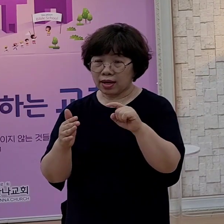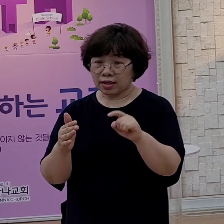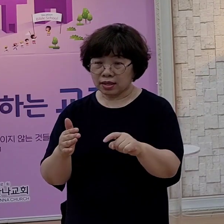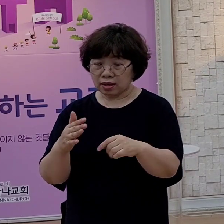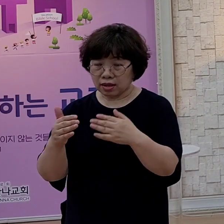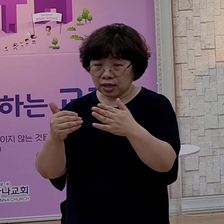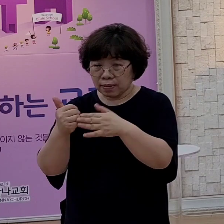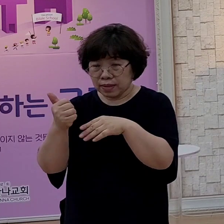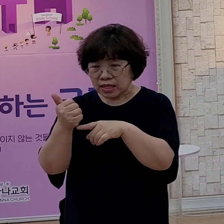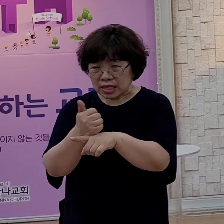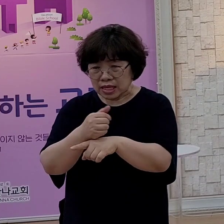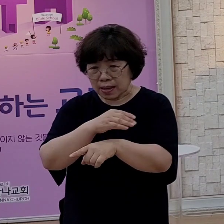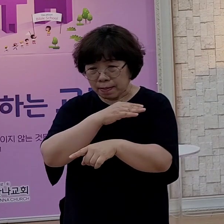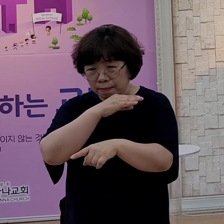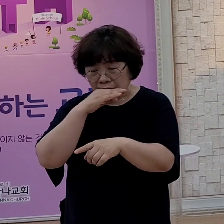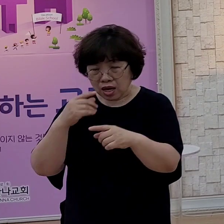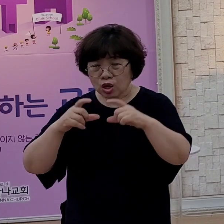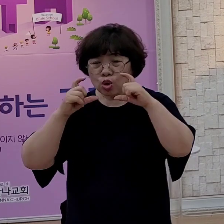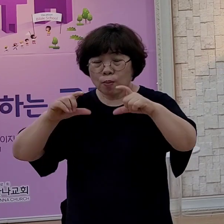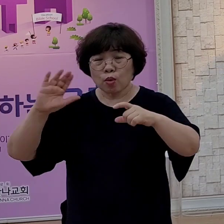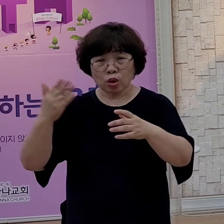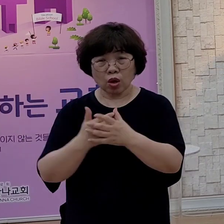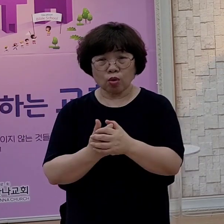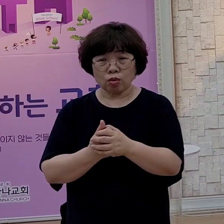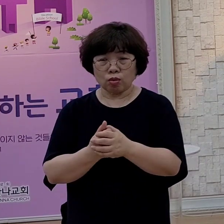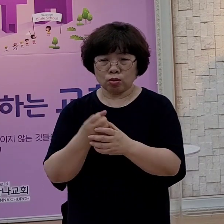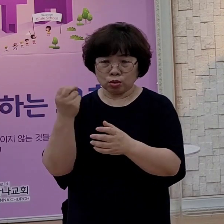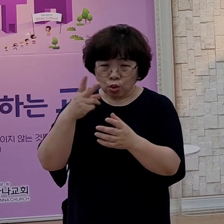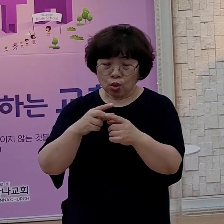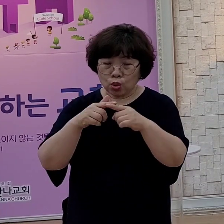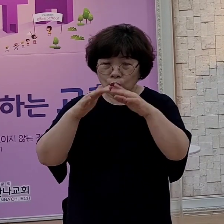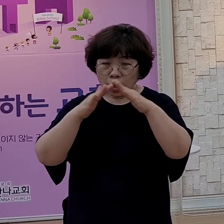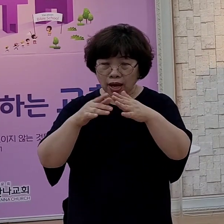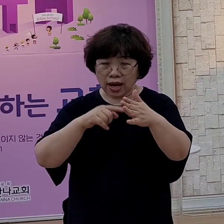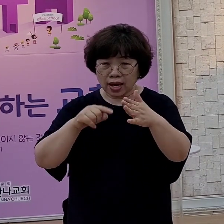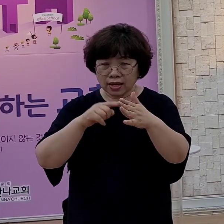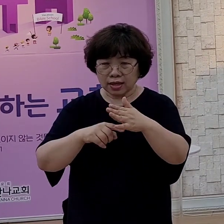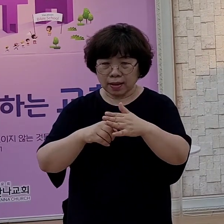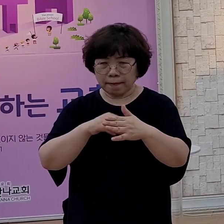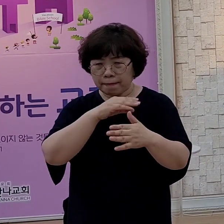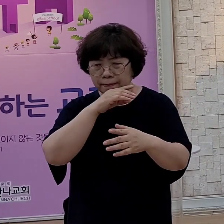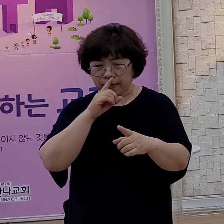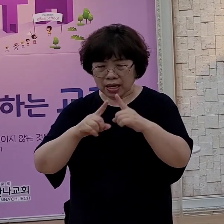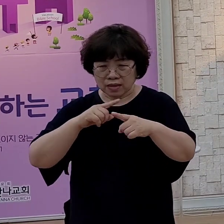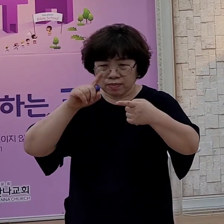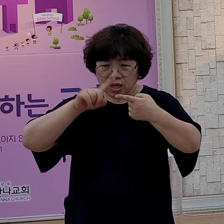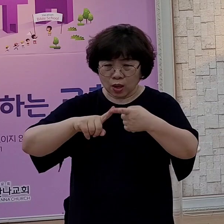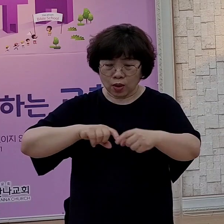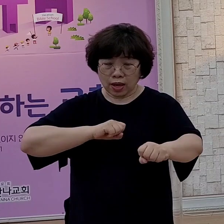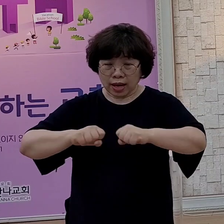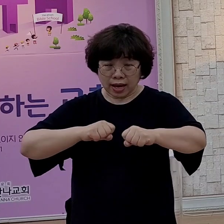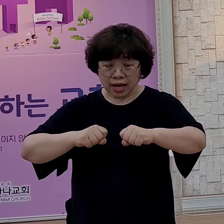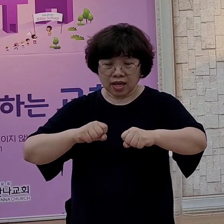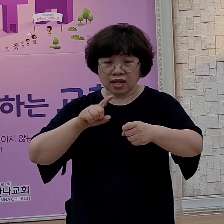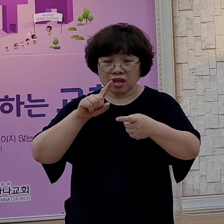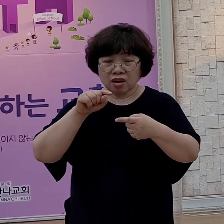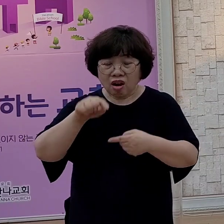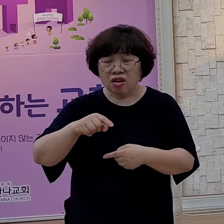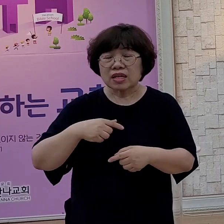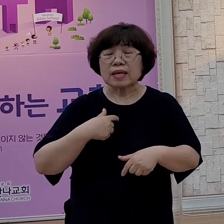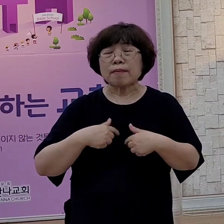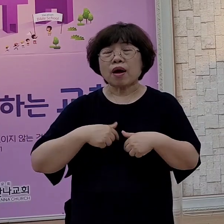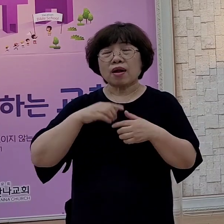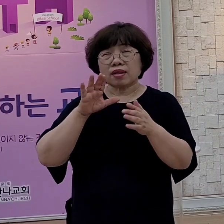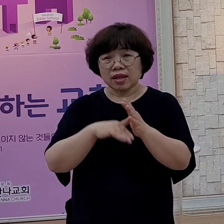하나님의 진리가 바로 선포되고 교회에서 그 말씀대로 우리가 행하기를 기뻐할 때에 거기에 모세의 능력이